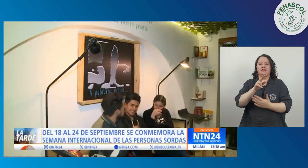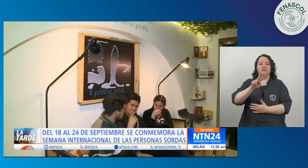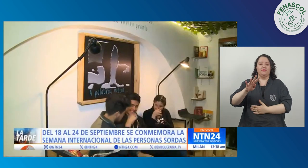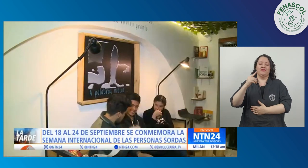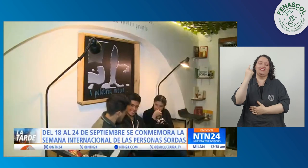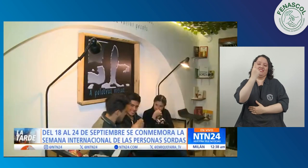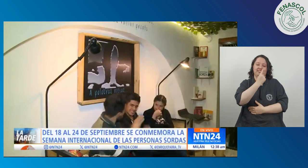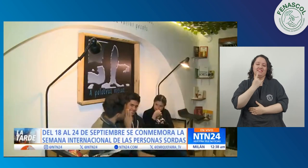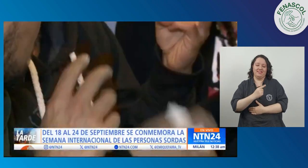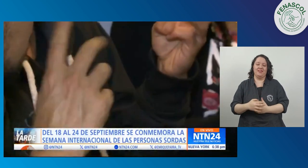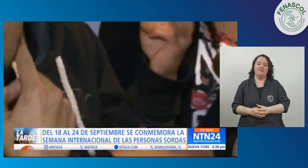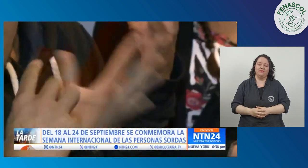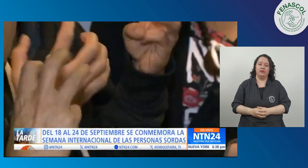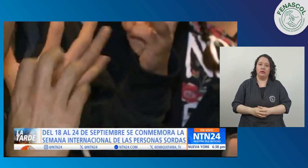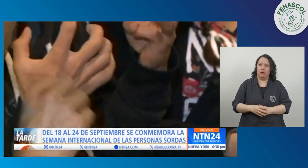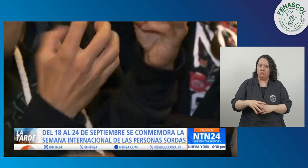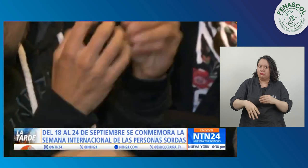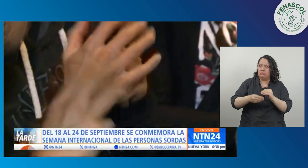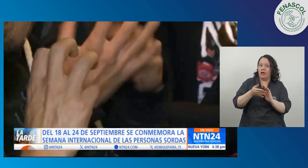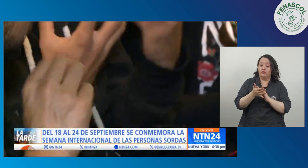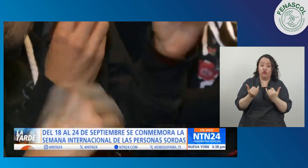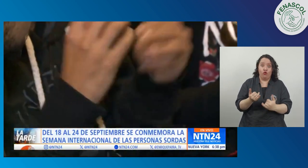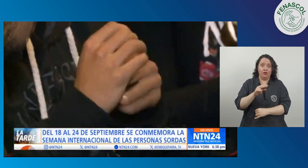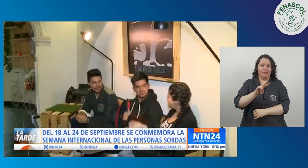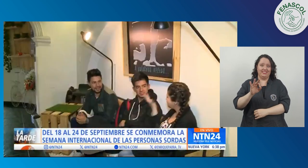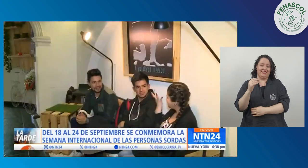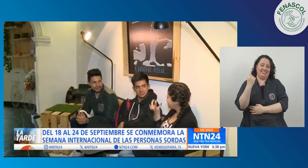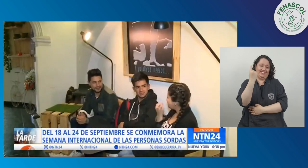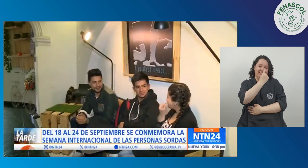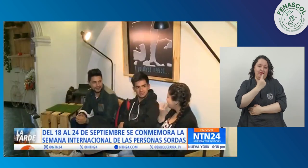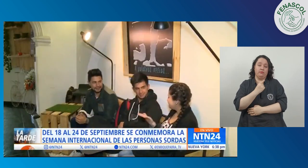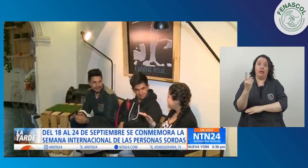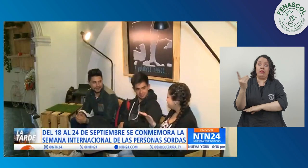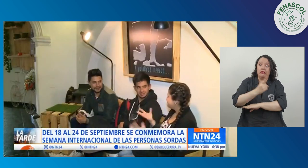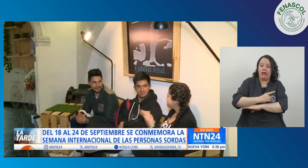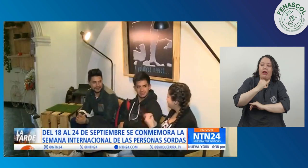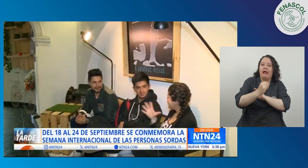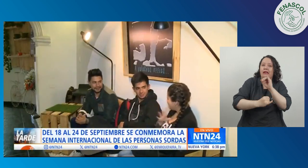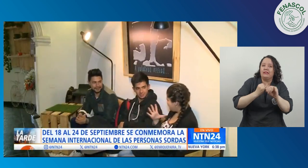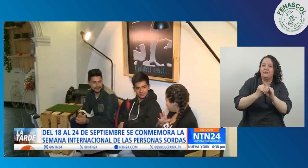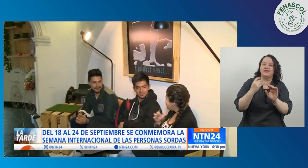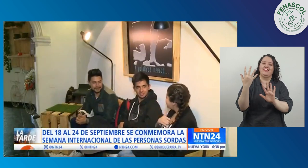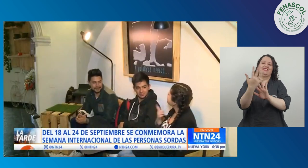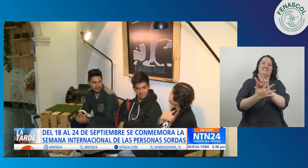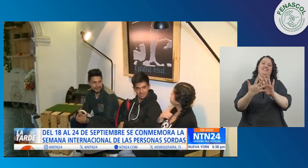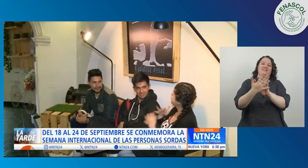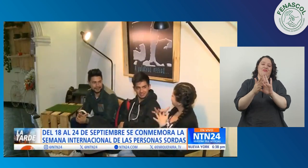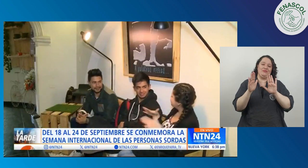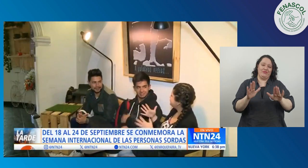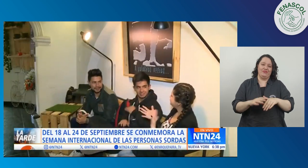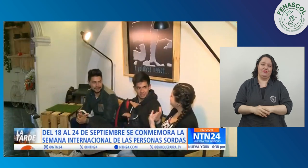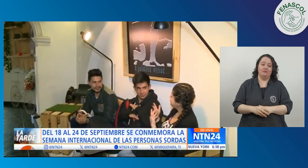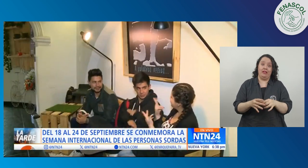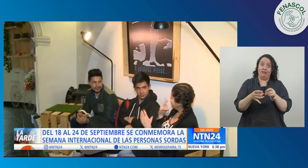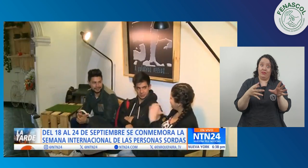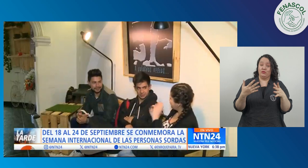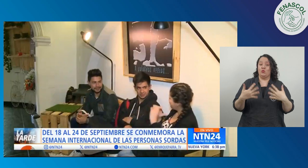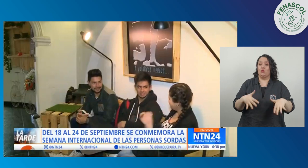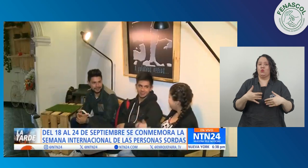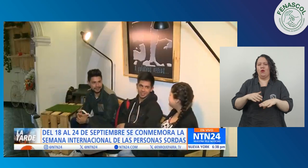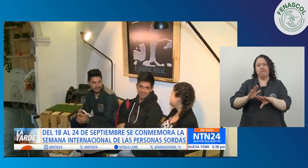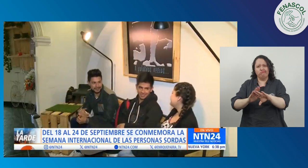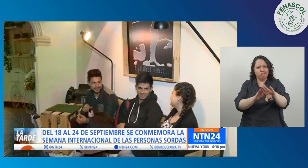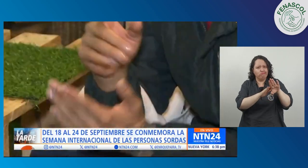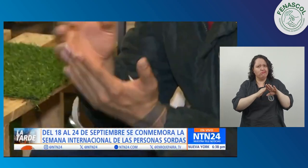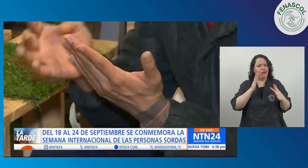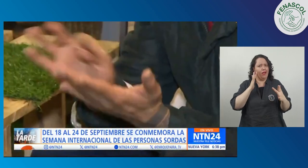18 al 24 de septiembre. Además, específicamente hoy, 23 de septiembre, es el Día Internacional de la Lengua de Señas, una fecha